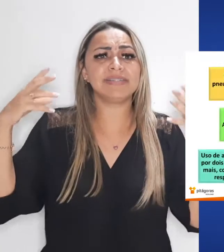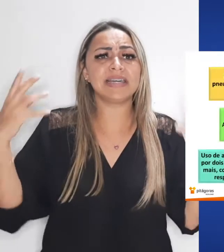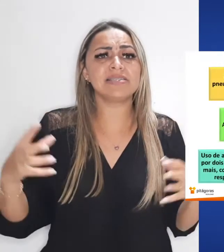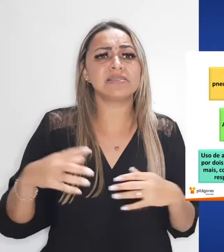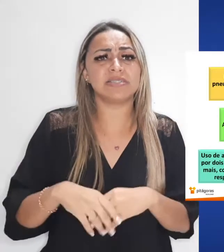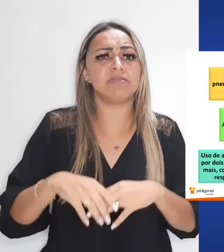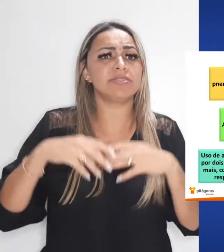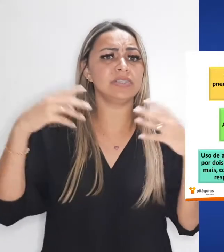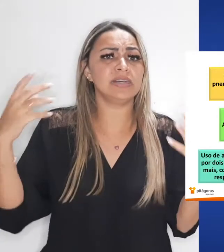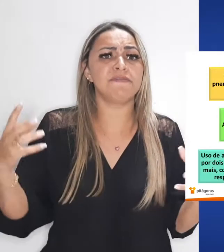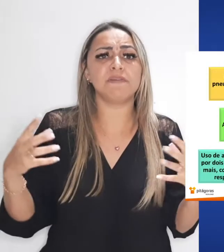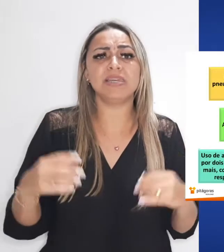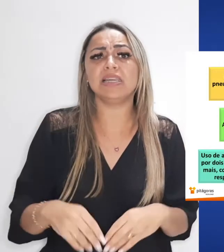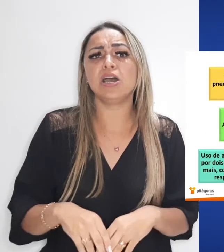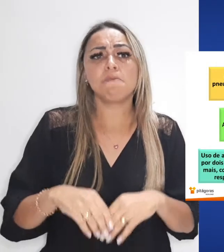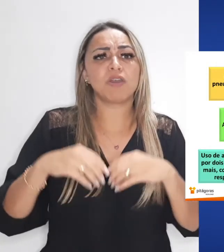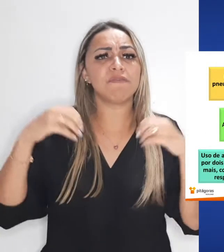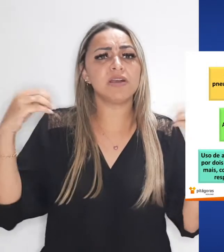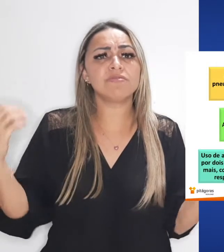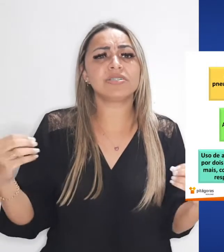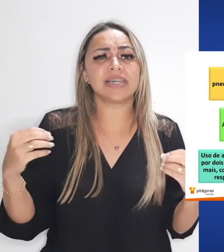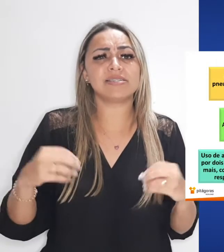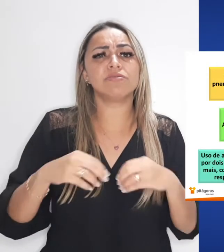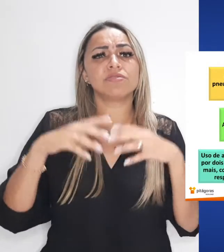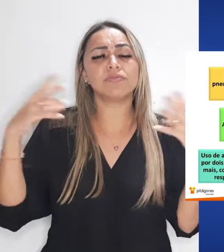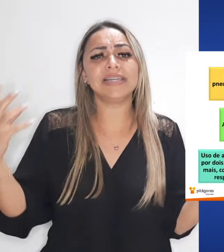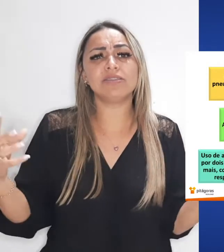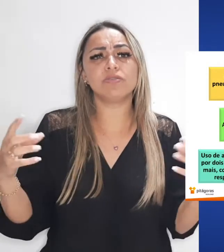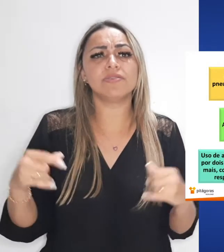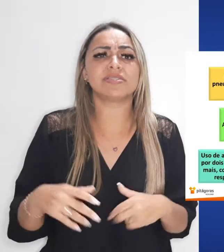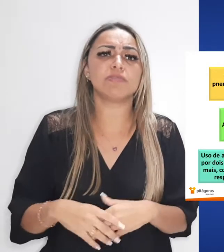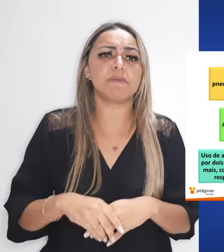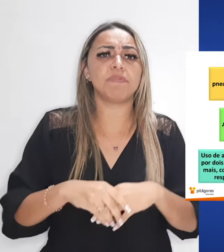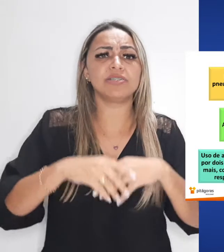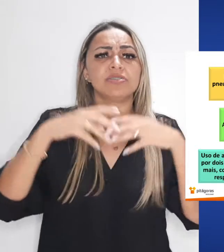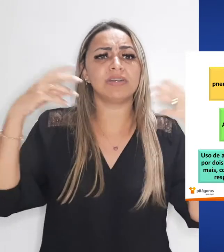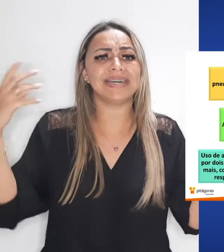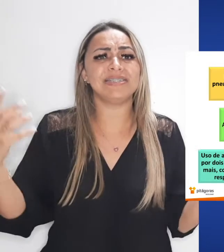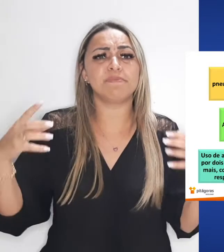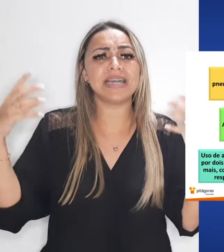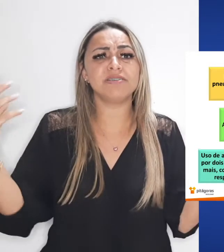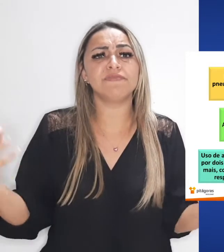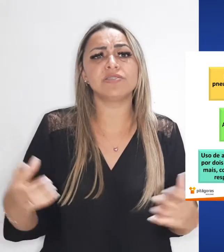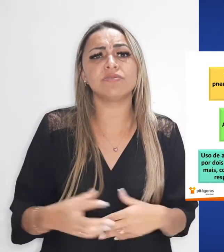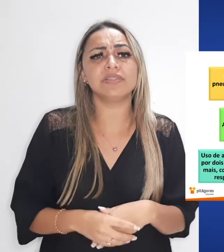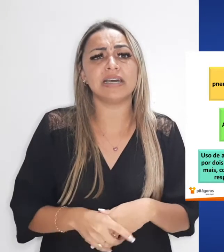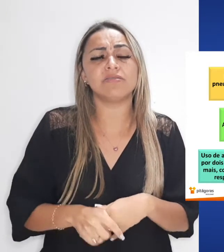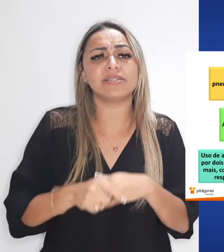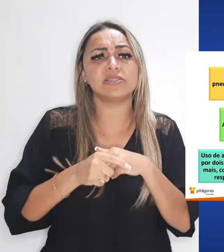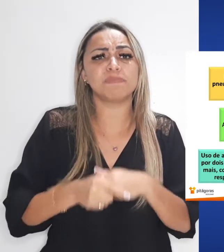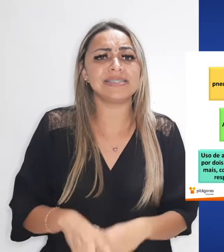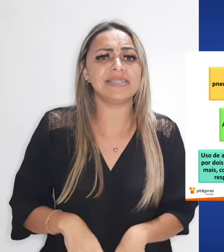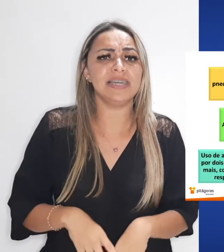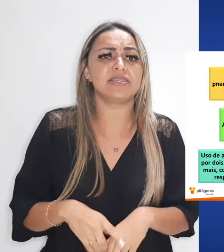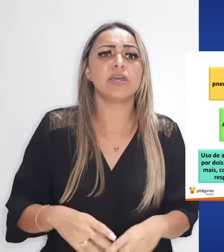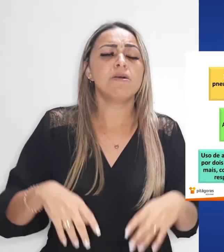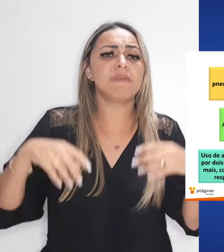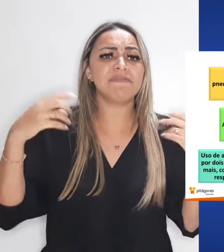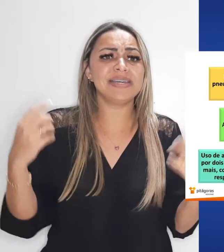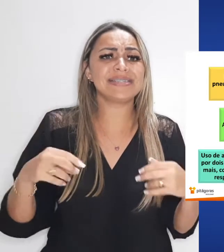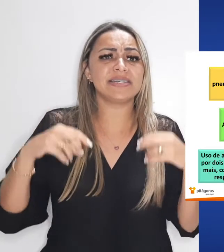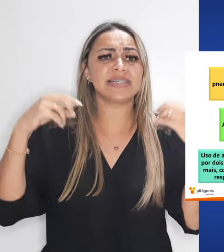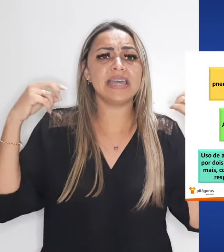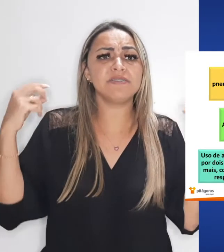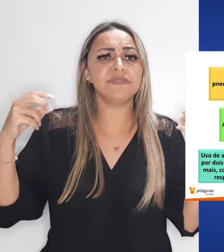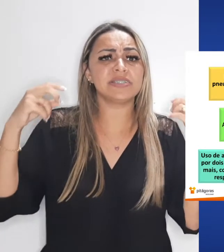as alterações na rotina da família provocam estresse nos cuidadores, o que pode tornar ainda mais difícil o cuidado com esses pacientes,